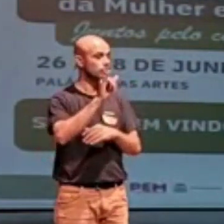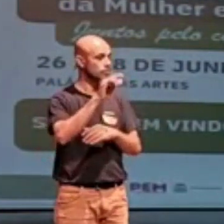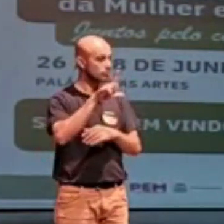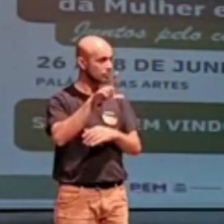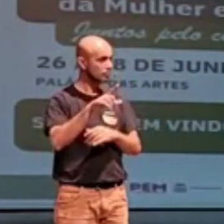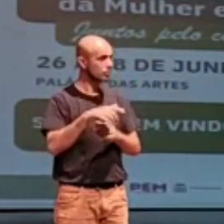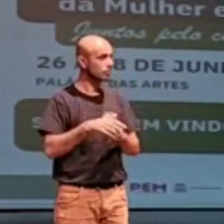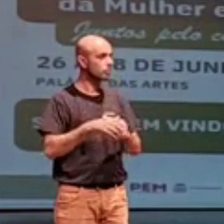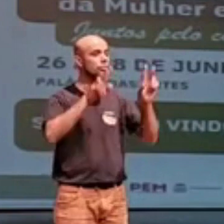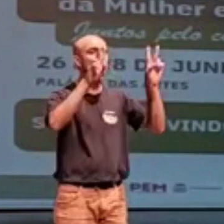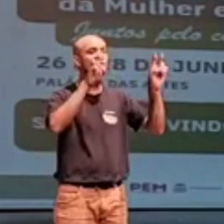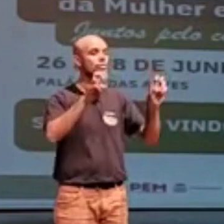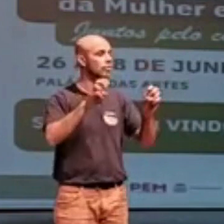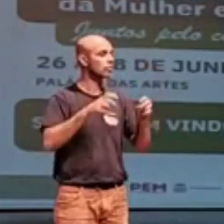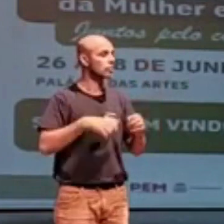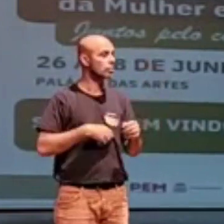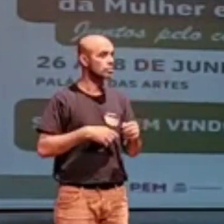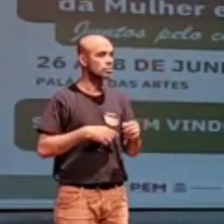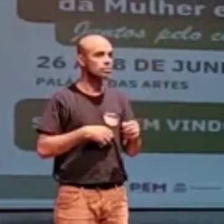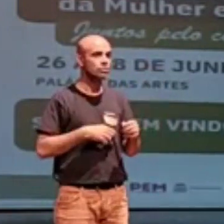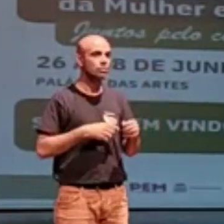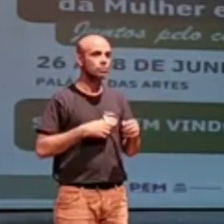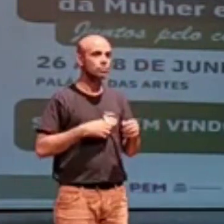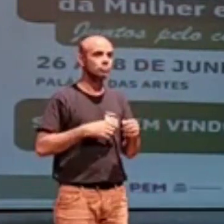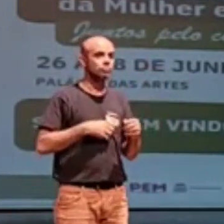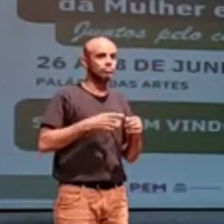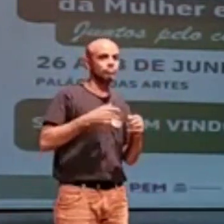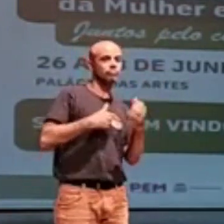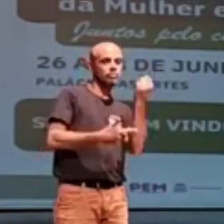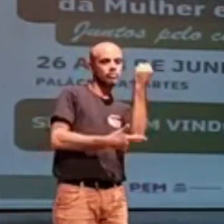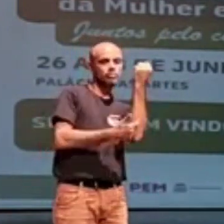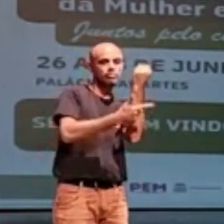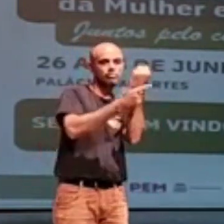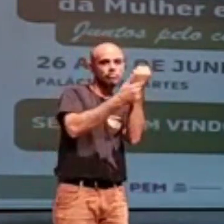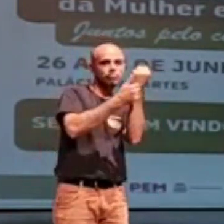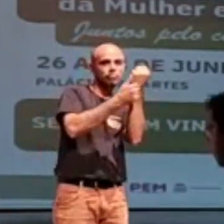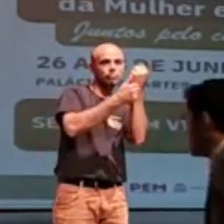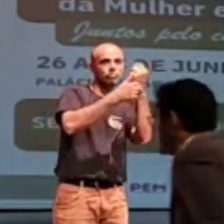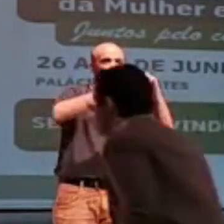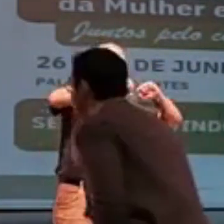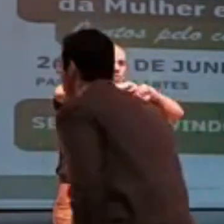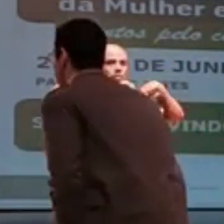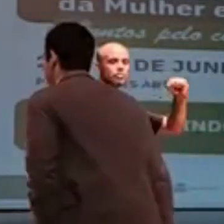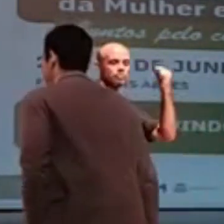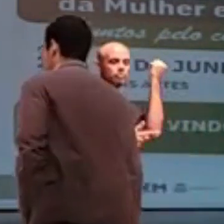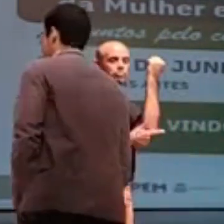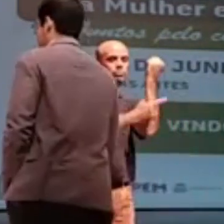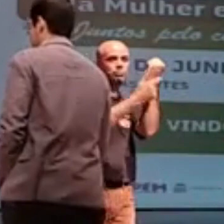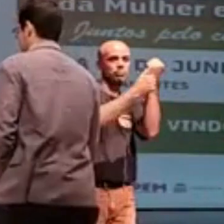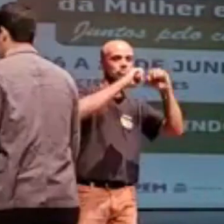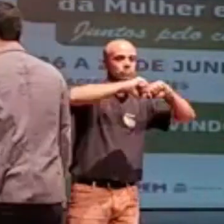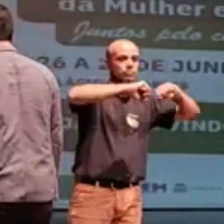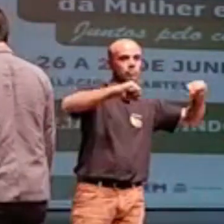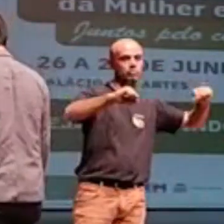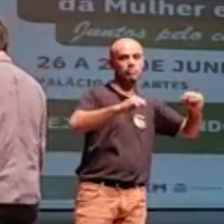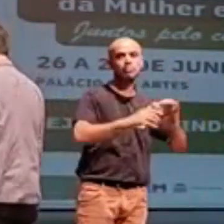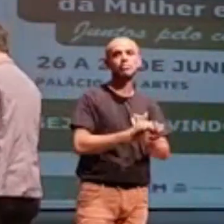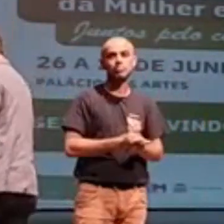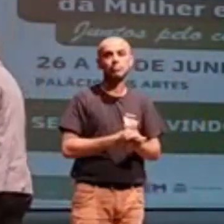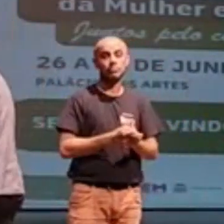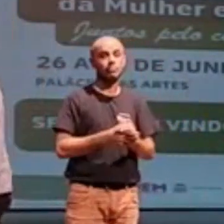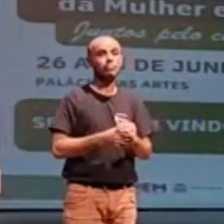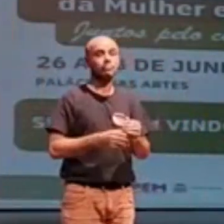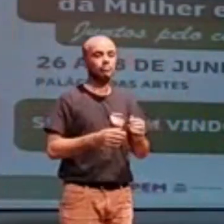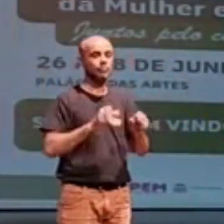Bessa, e o tema, desmistificando a cirurgia da coluna. Doutor Gabriel, que é credenciado pela Sociedade